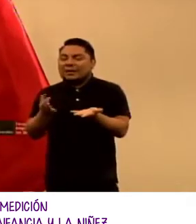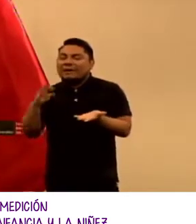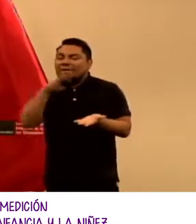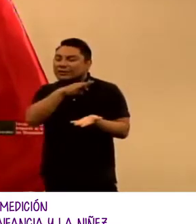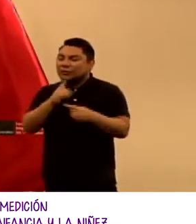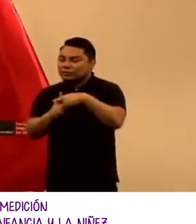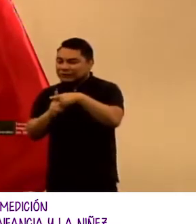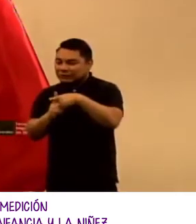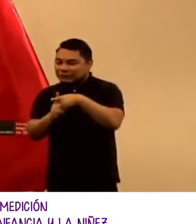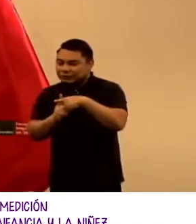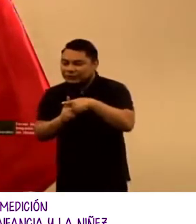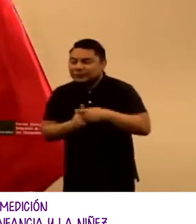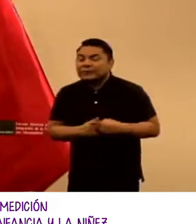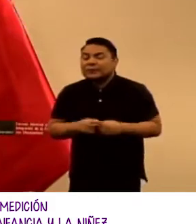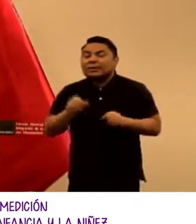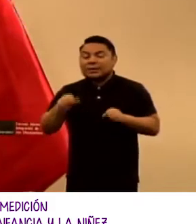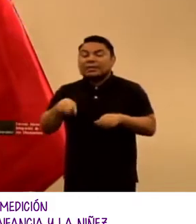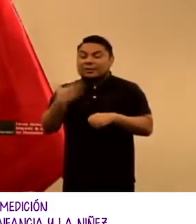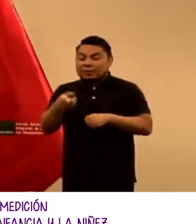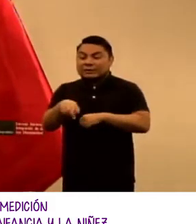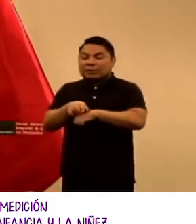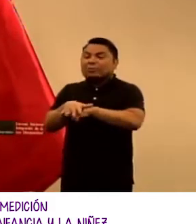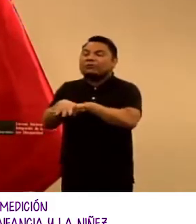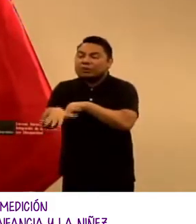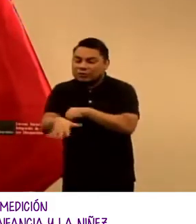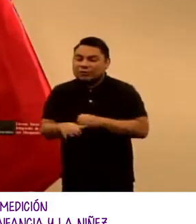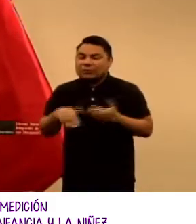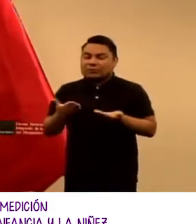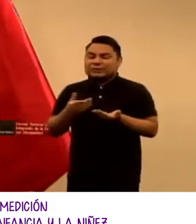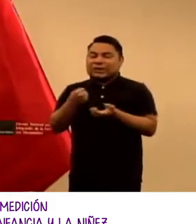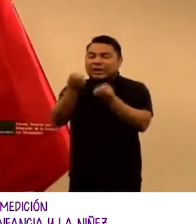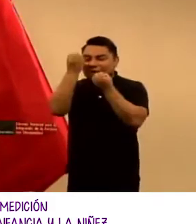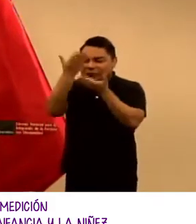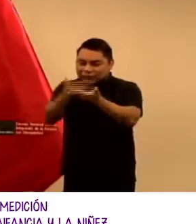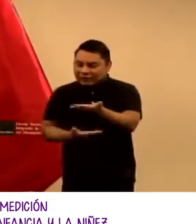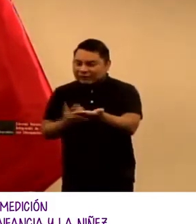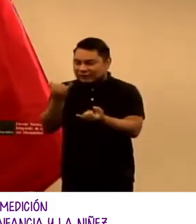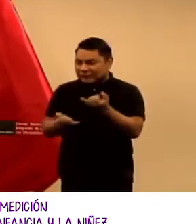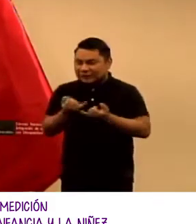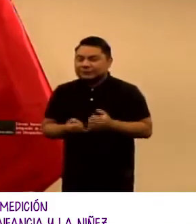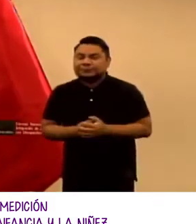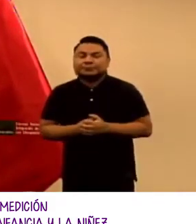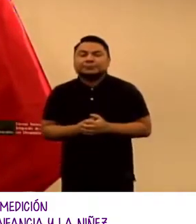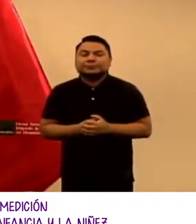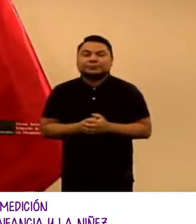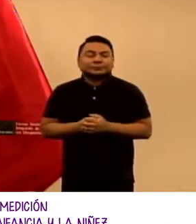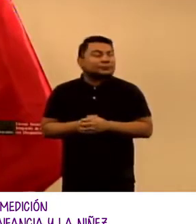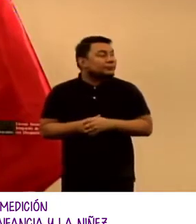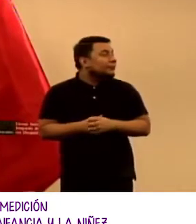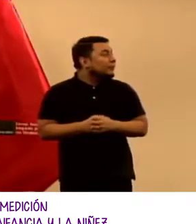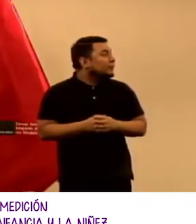veremos cómo esto influye luego en la definición del punto de corte para establecer la prevalencia de la